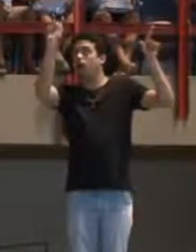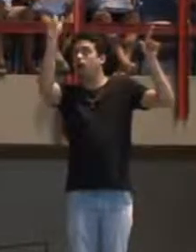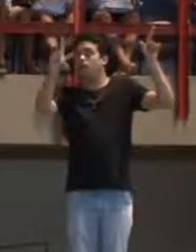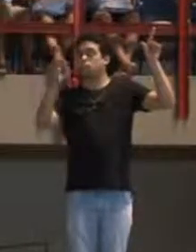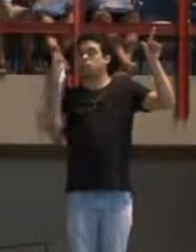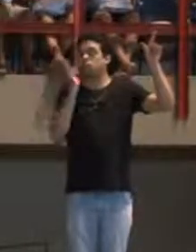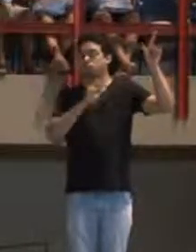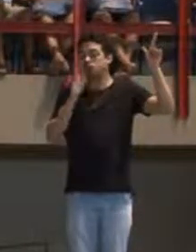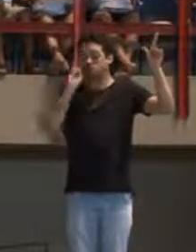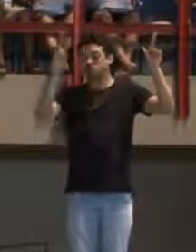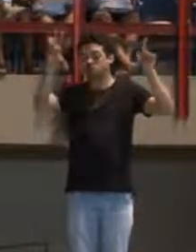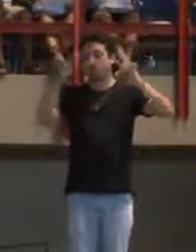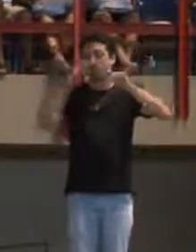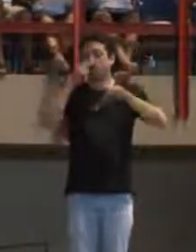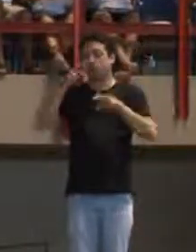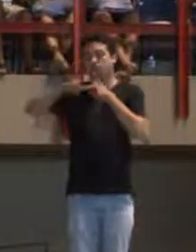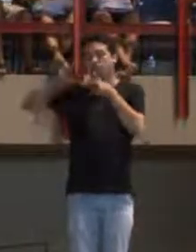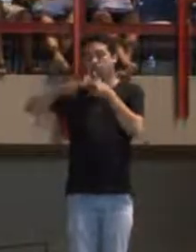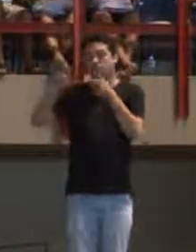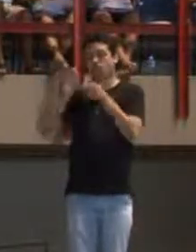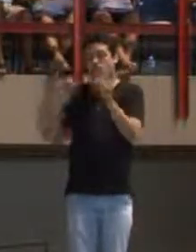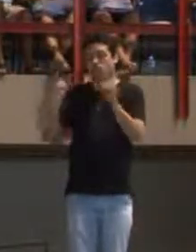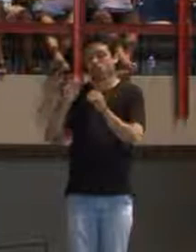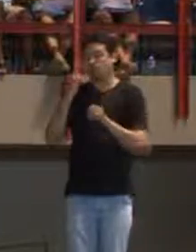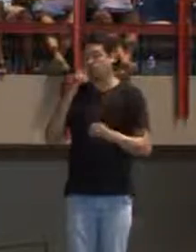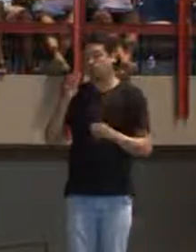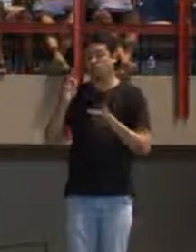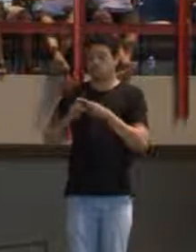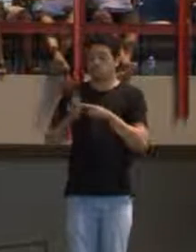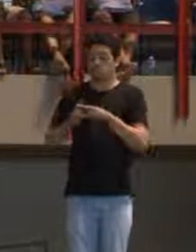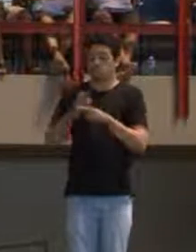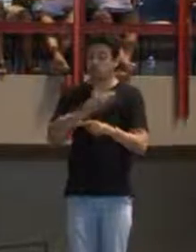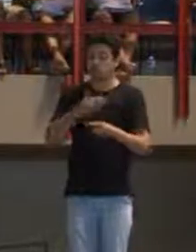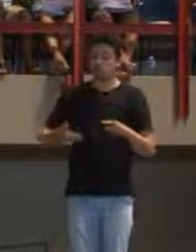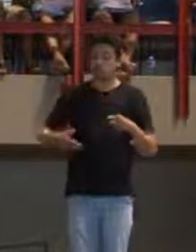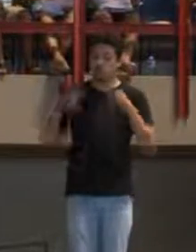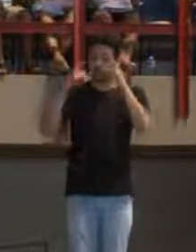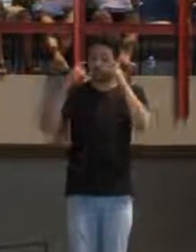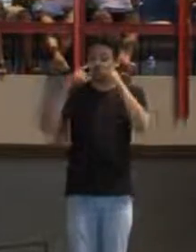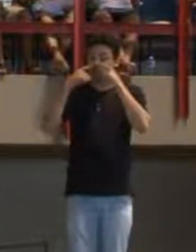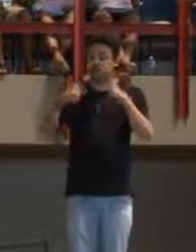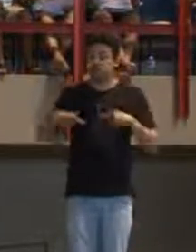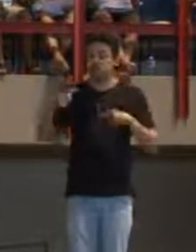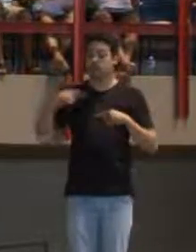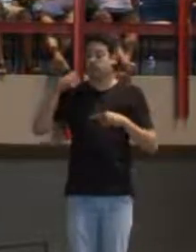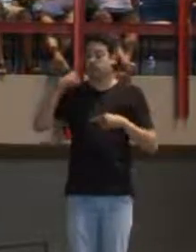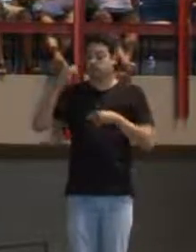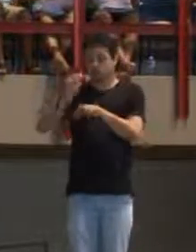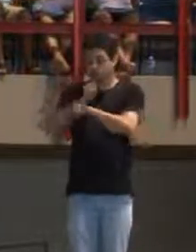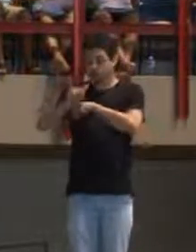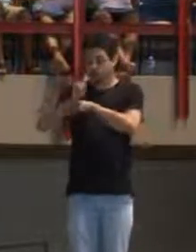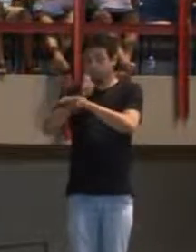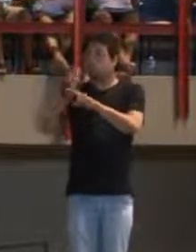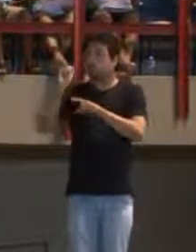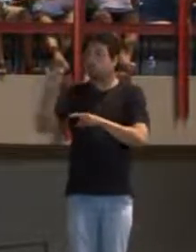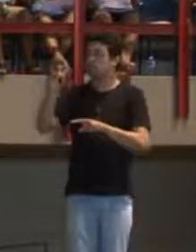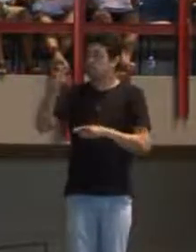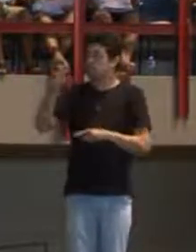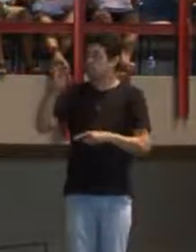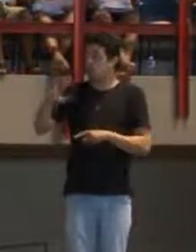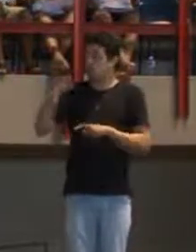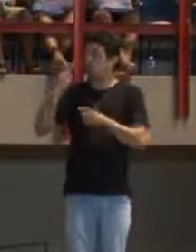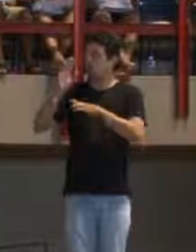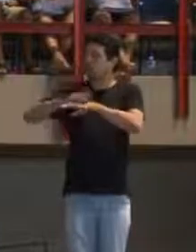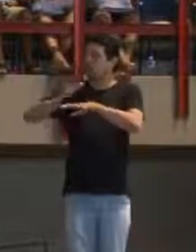Pequim, como se não tivesse nenhuma poluição. O governo chinês tinha até já um plano B. Se não dispersasse, ele ia